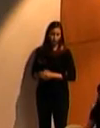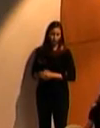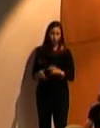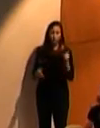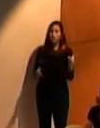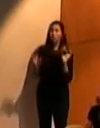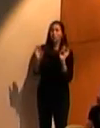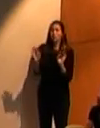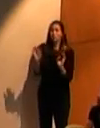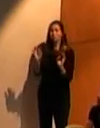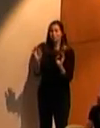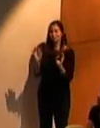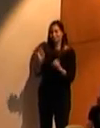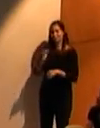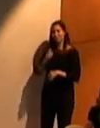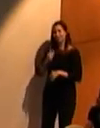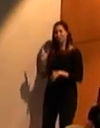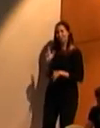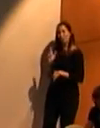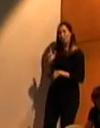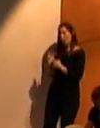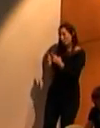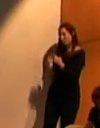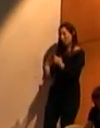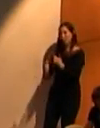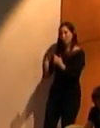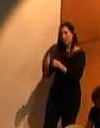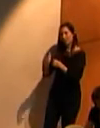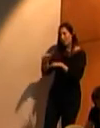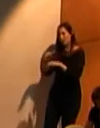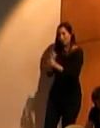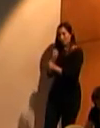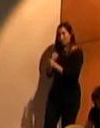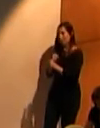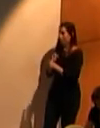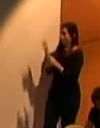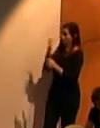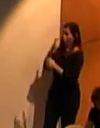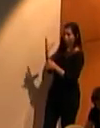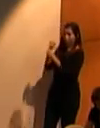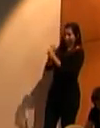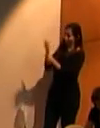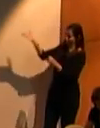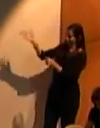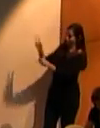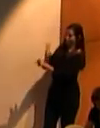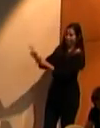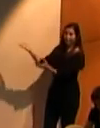Pour résumer un peu nos démarches, cette citation. Donc effectivement, ce qui est fait pour moi sans moi est forcément fait contre moi.